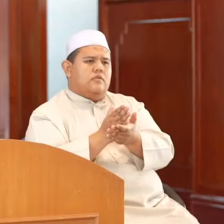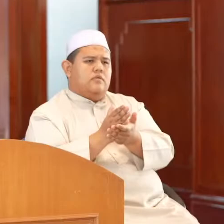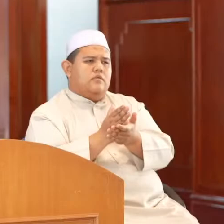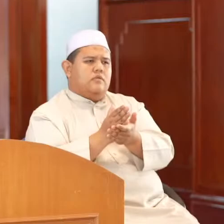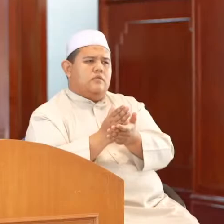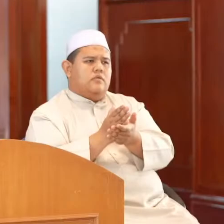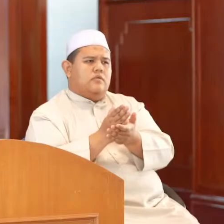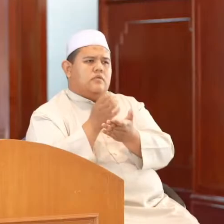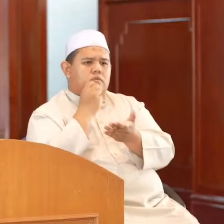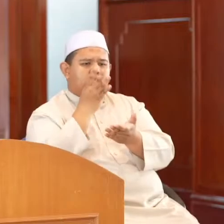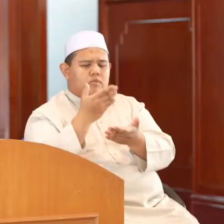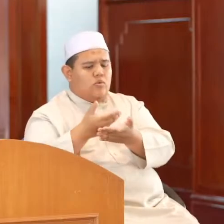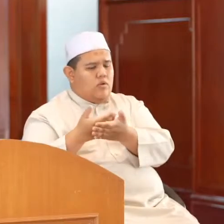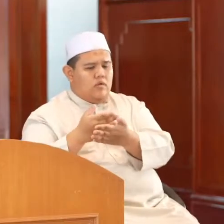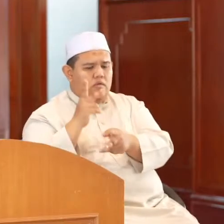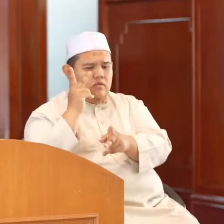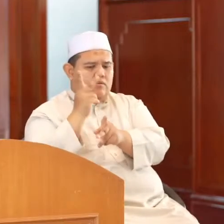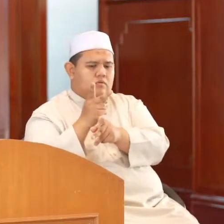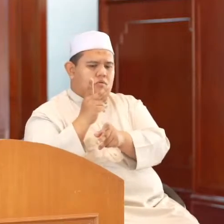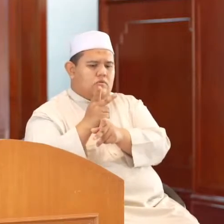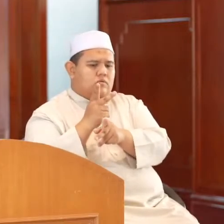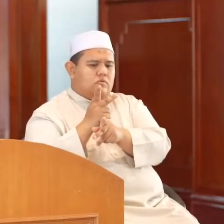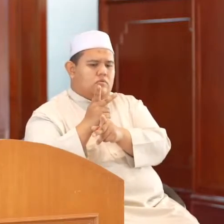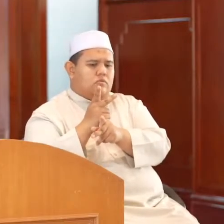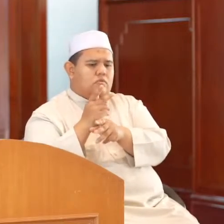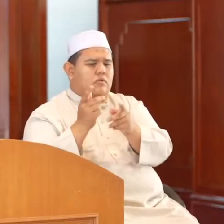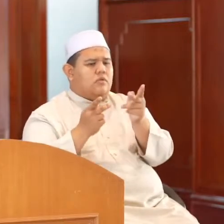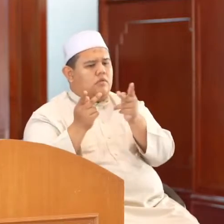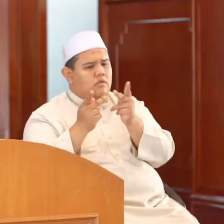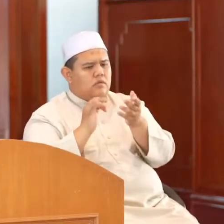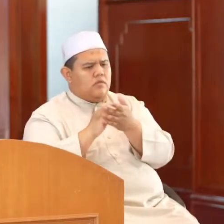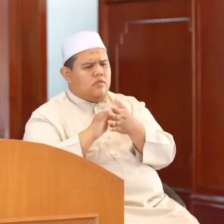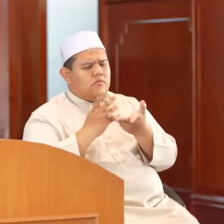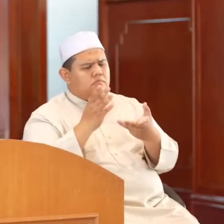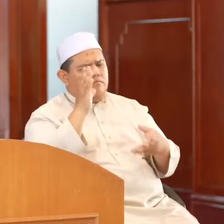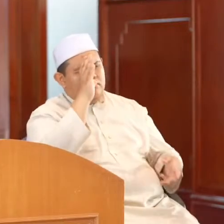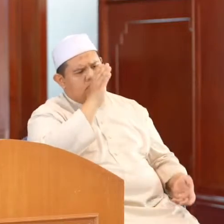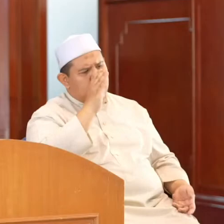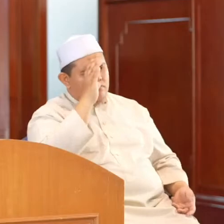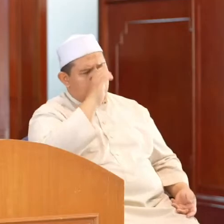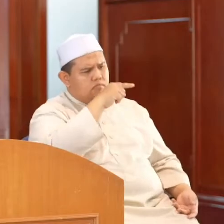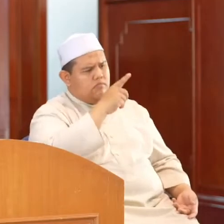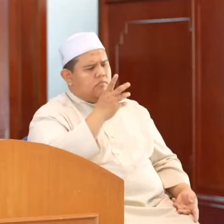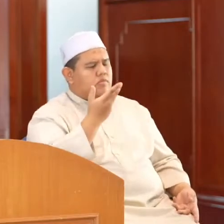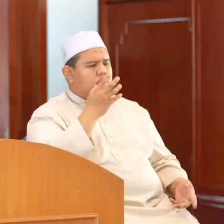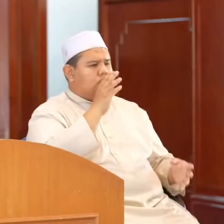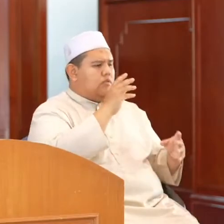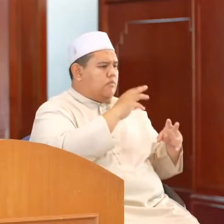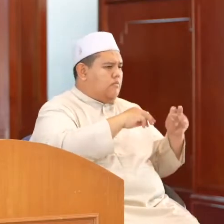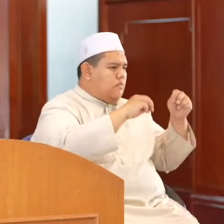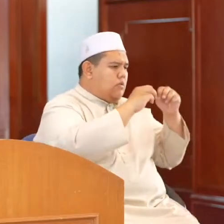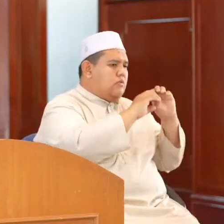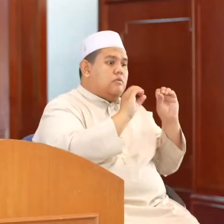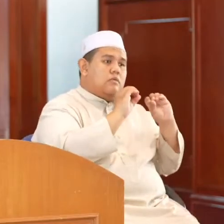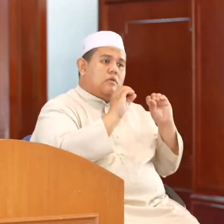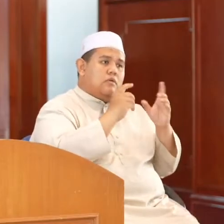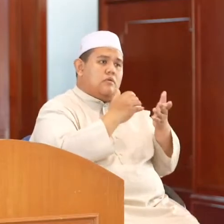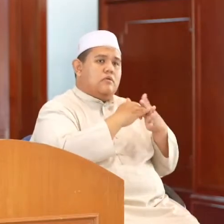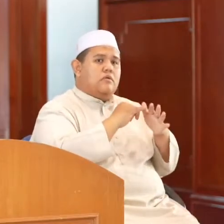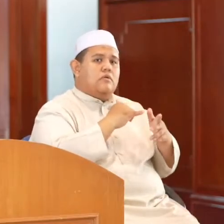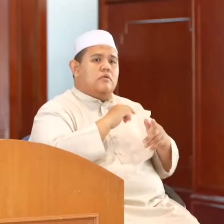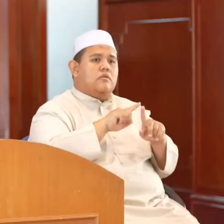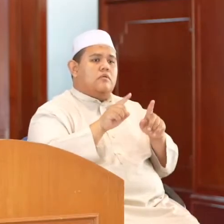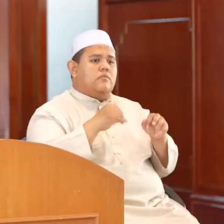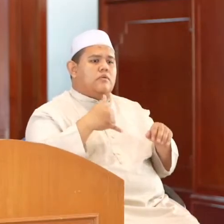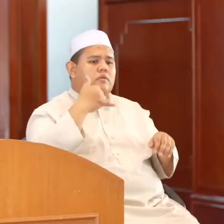dalam kereta, dia pun pergi kat masjid lama, anak dia tunggu. Cari punya cari, tengok dalam masjid tak ada. Rupa-rupanya